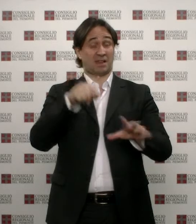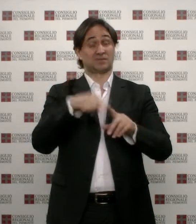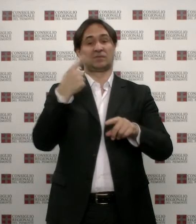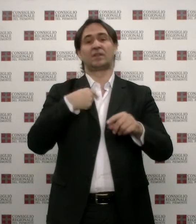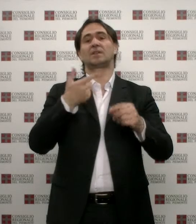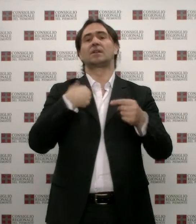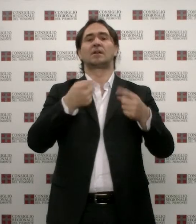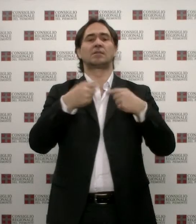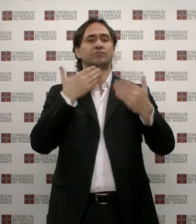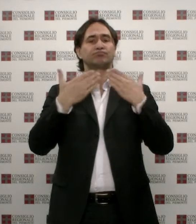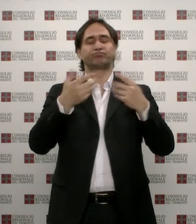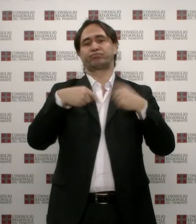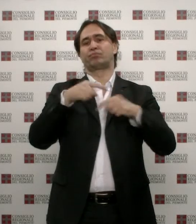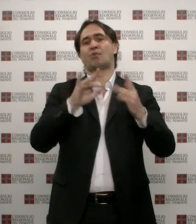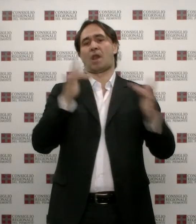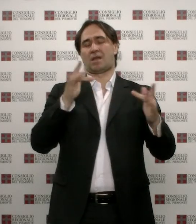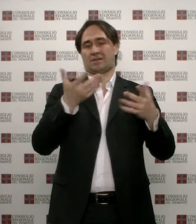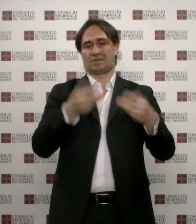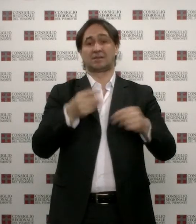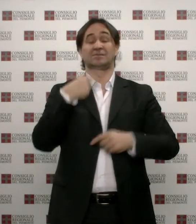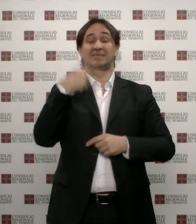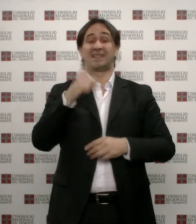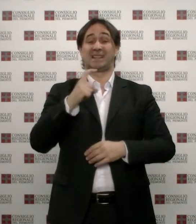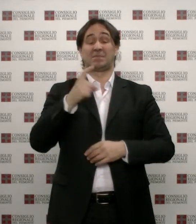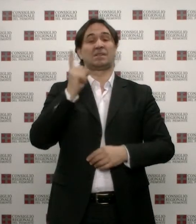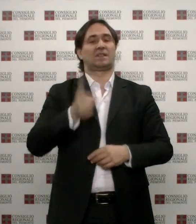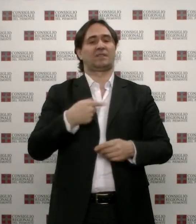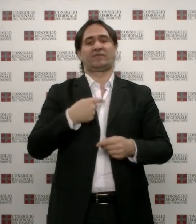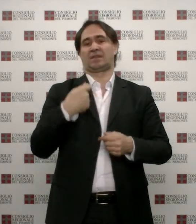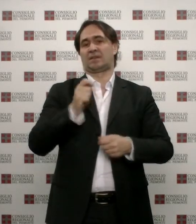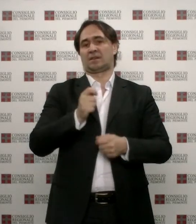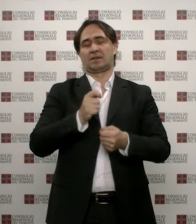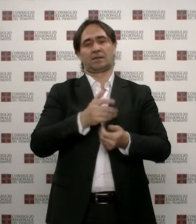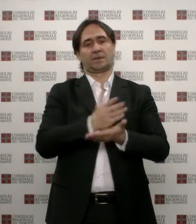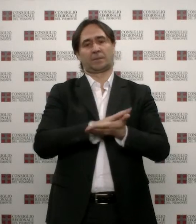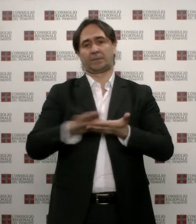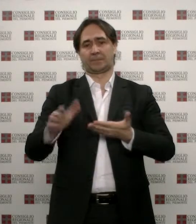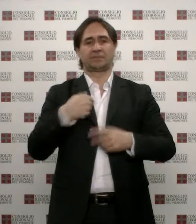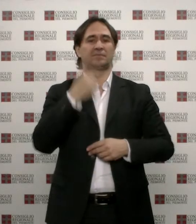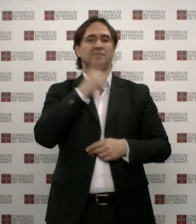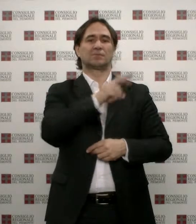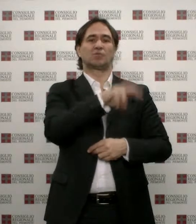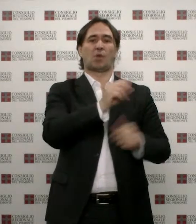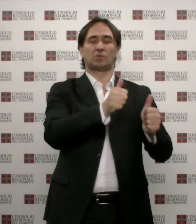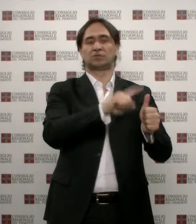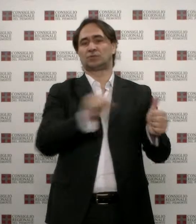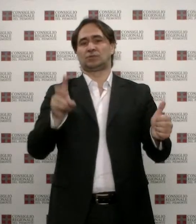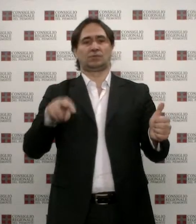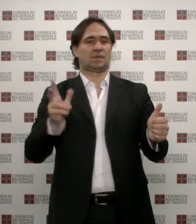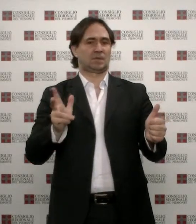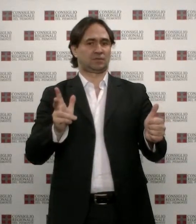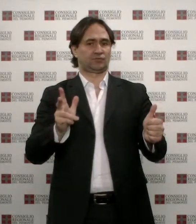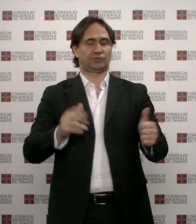consultazioni online. Tra le priorità, il pagamento di tutti i debiti, soprattutto di quelli riferiti al periodo 2011-2013.